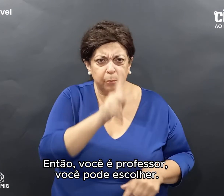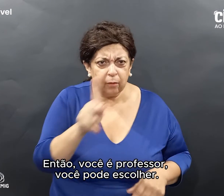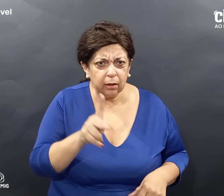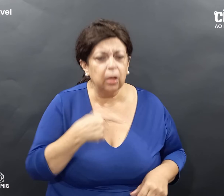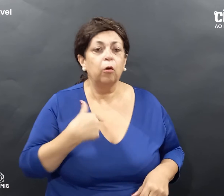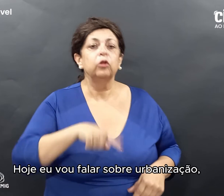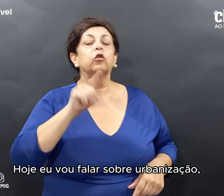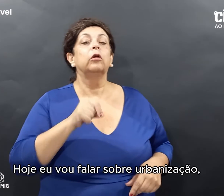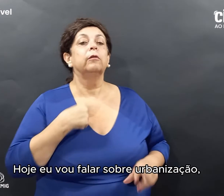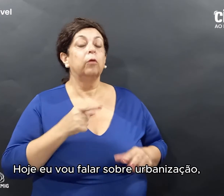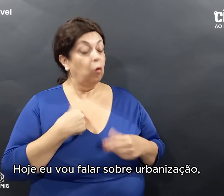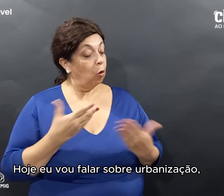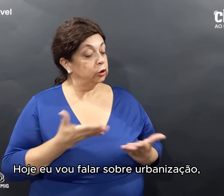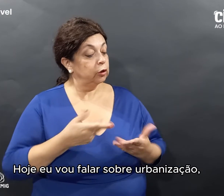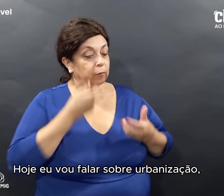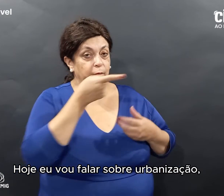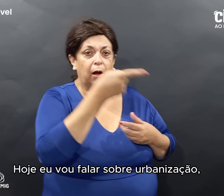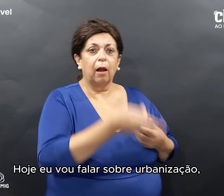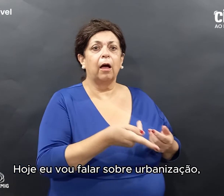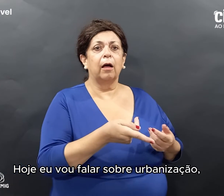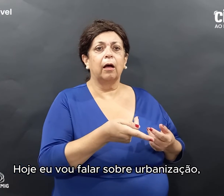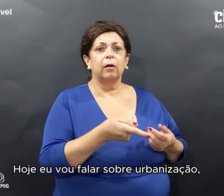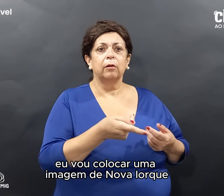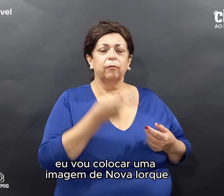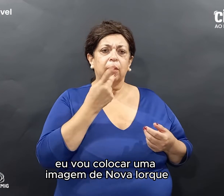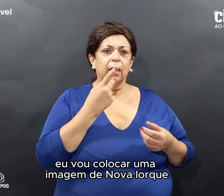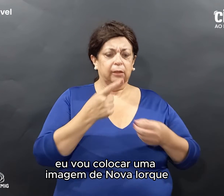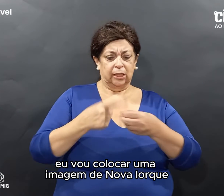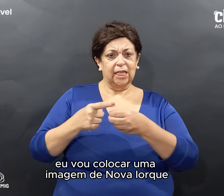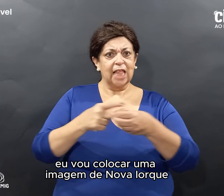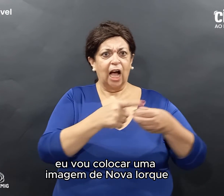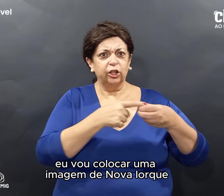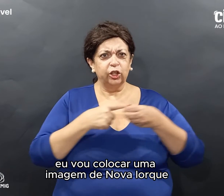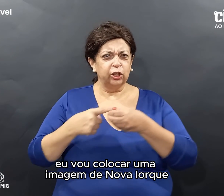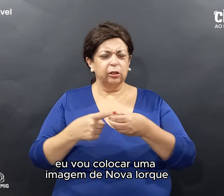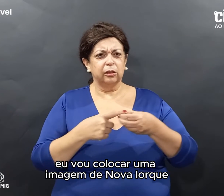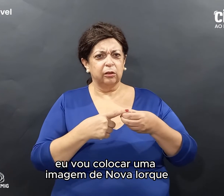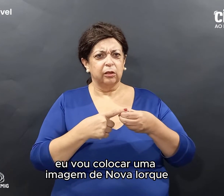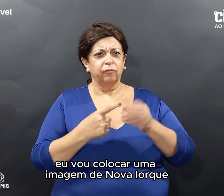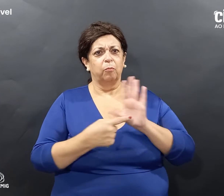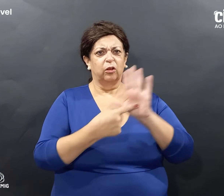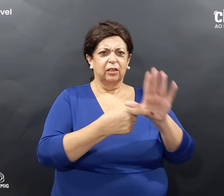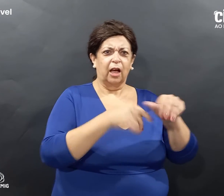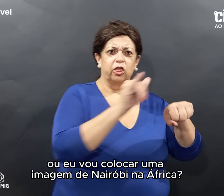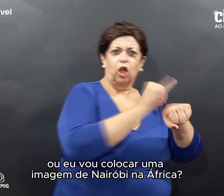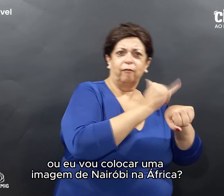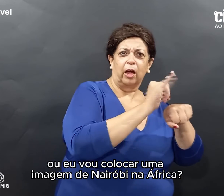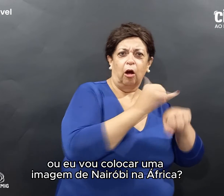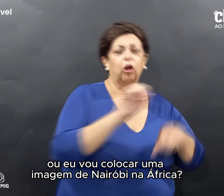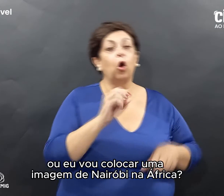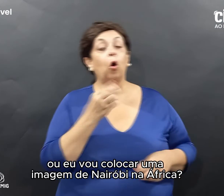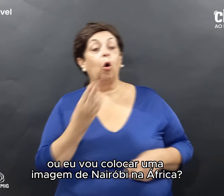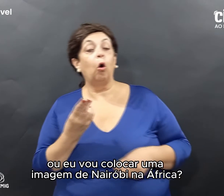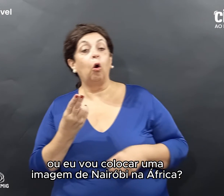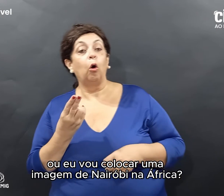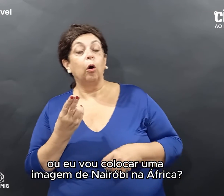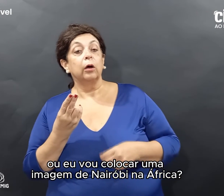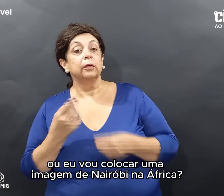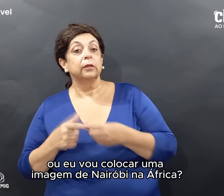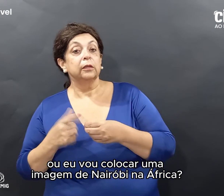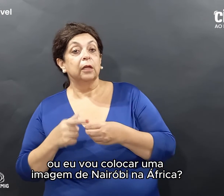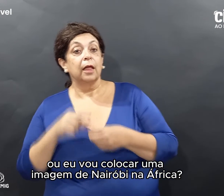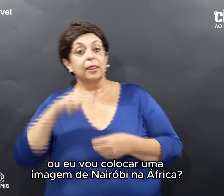pode escolher. Hoje eu vou falar sobre urbanização, eu vou colocar uma imagem de Nova York ou eu vou colocar uma imagem